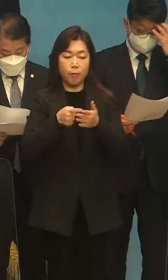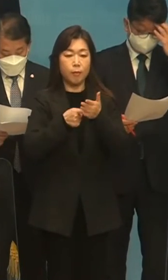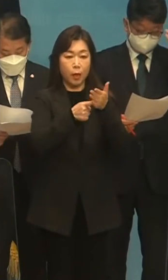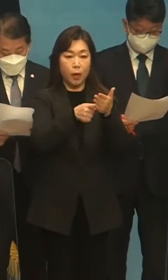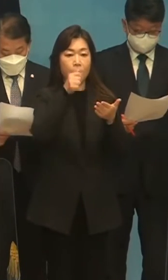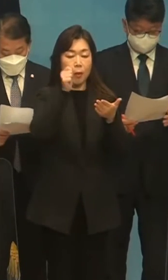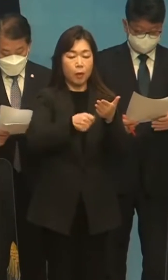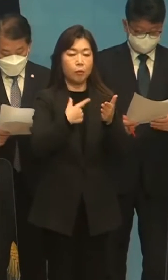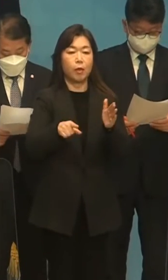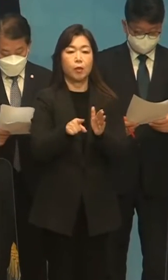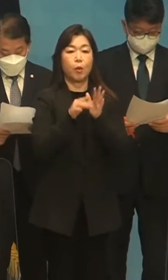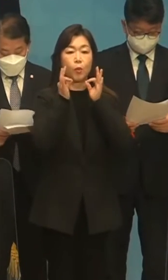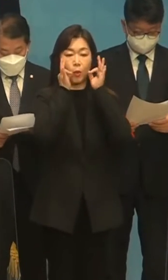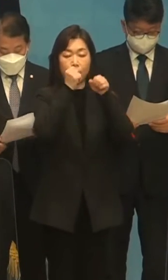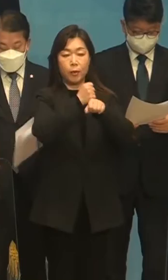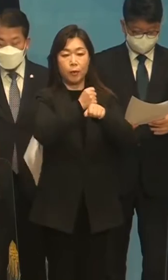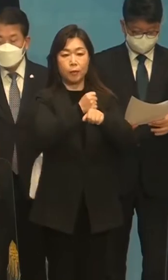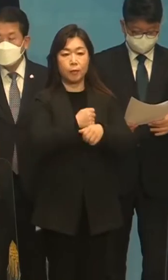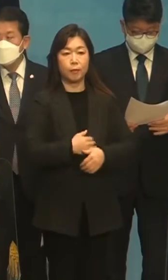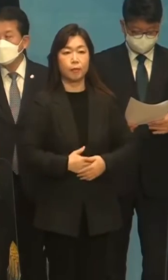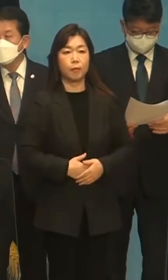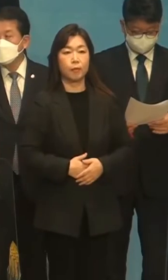없이 통과되도록 노력한다.